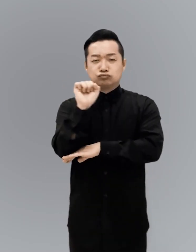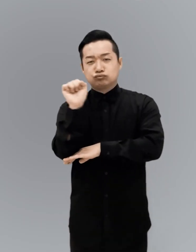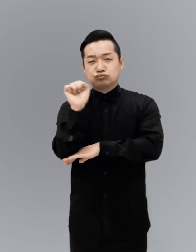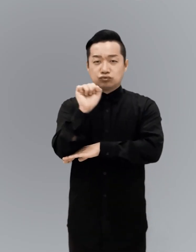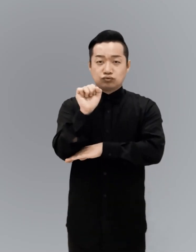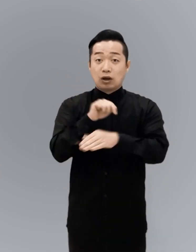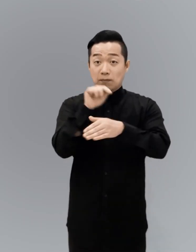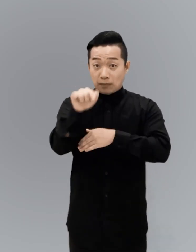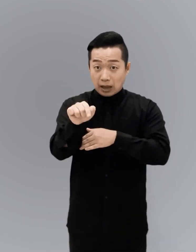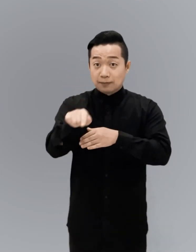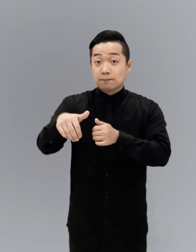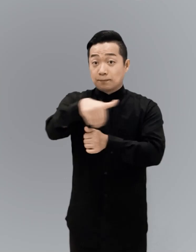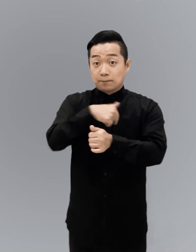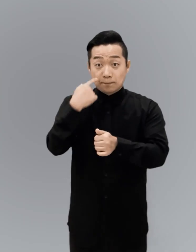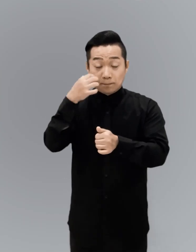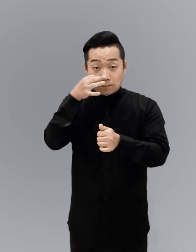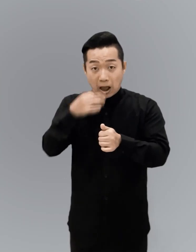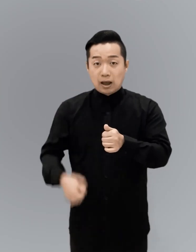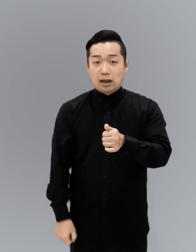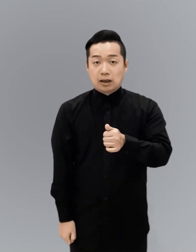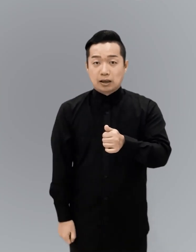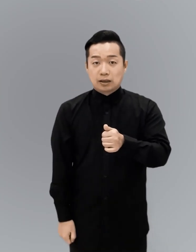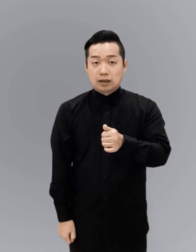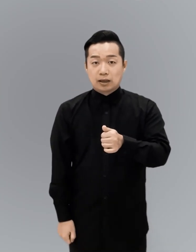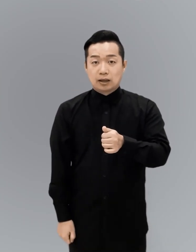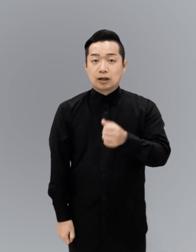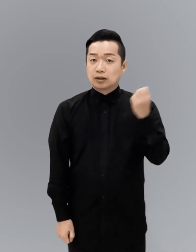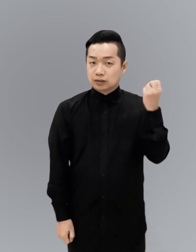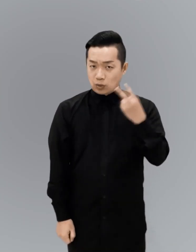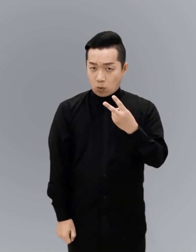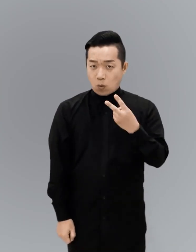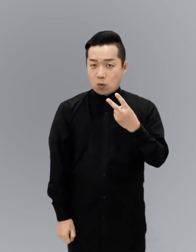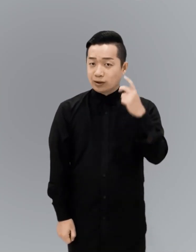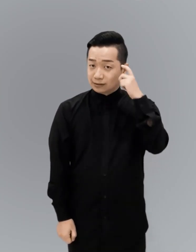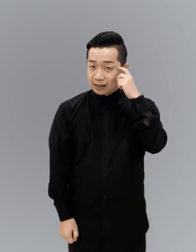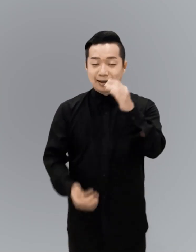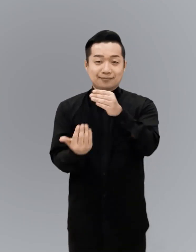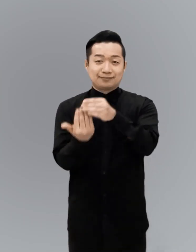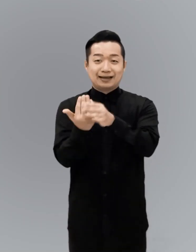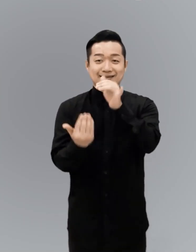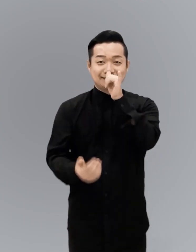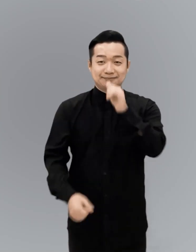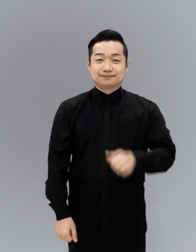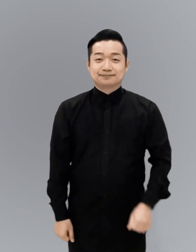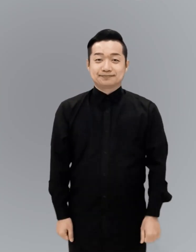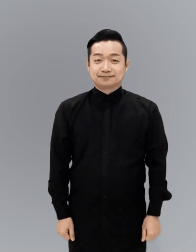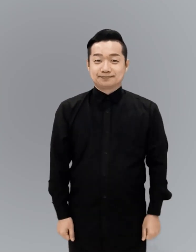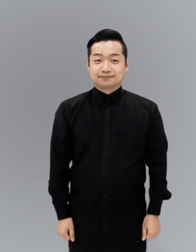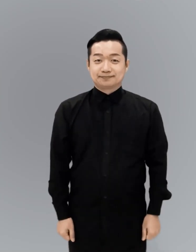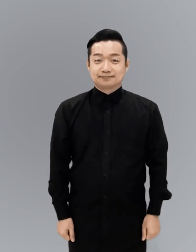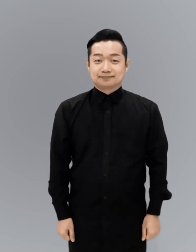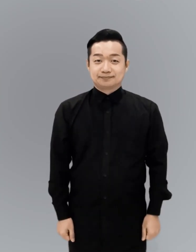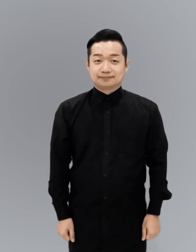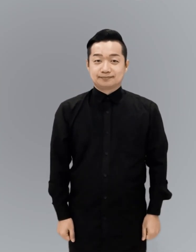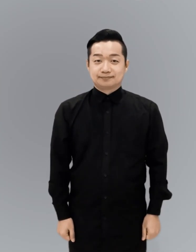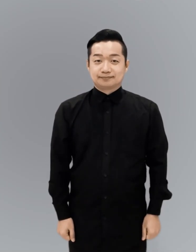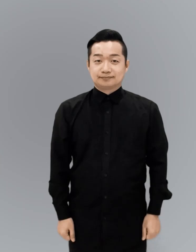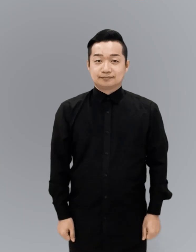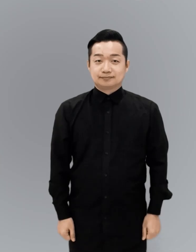운전할 때 바깥에 이런 배경들 보면서 그때에 또 들어진 생각들도